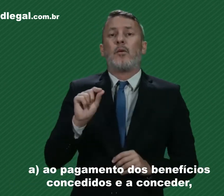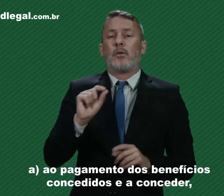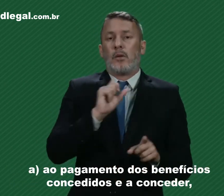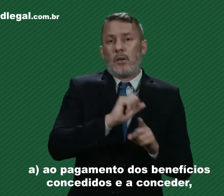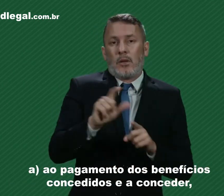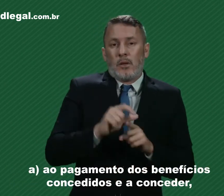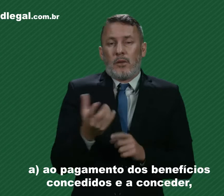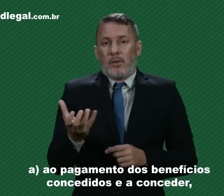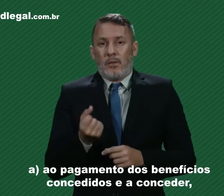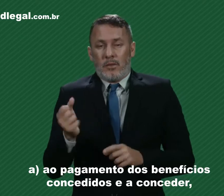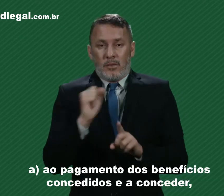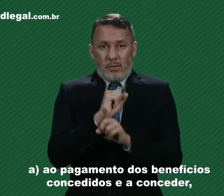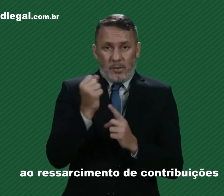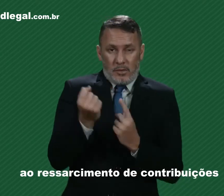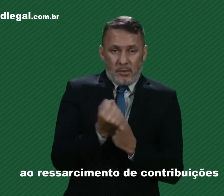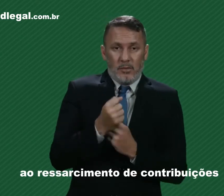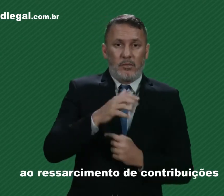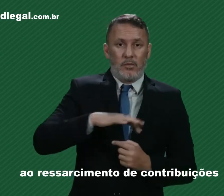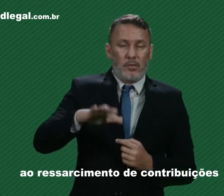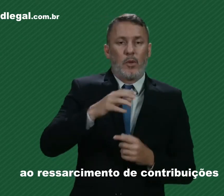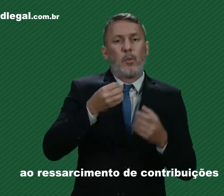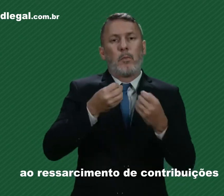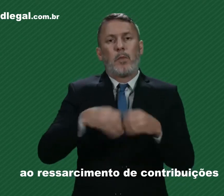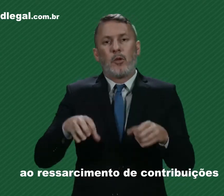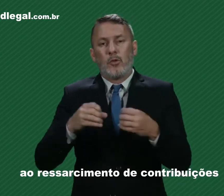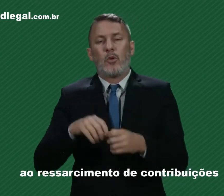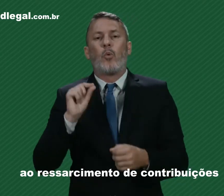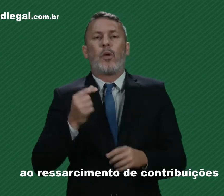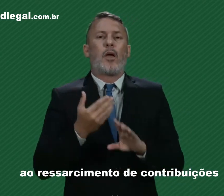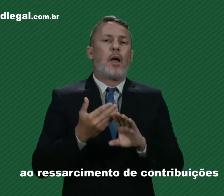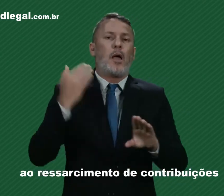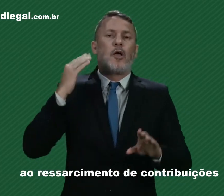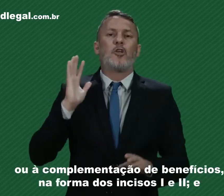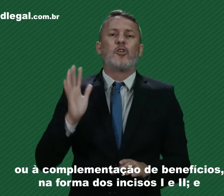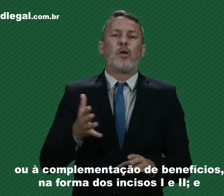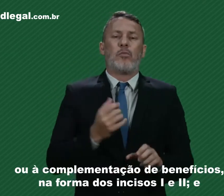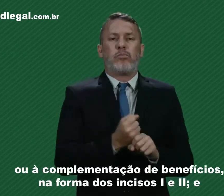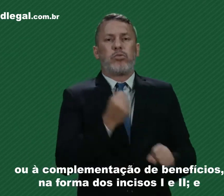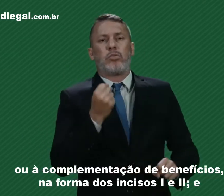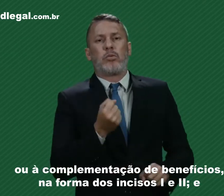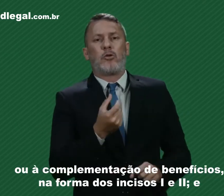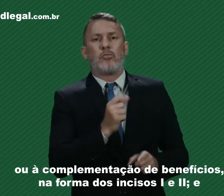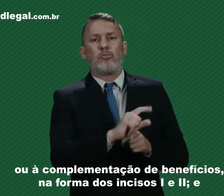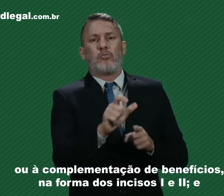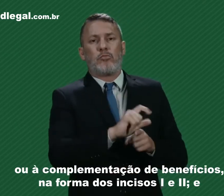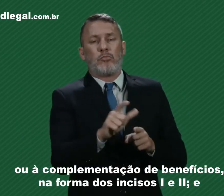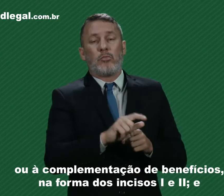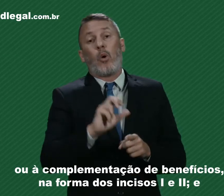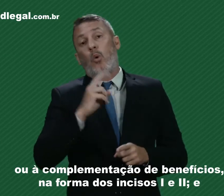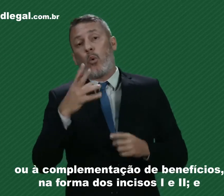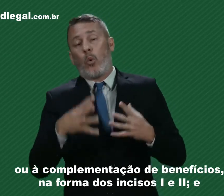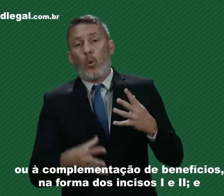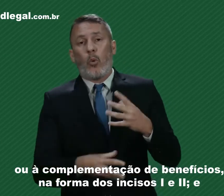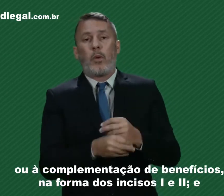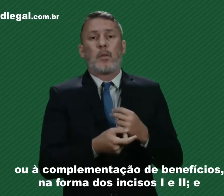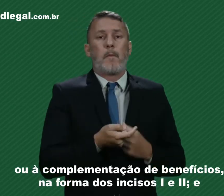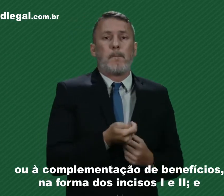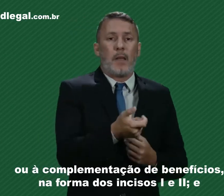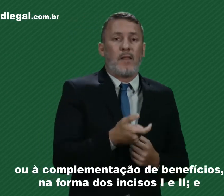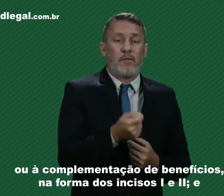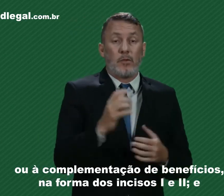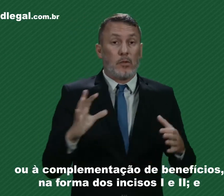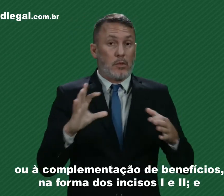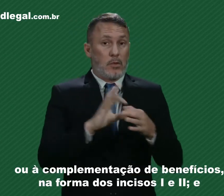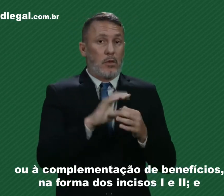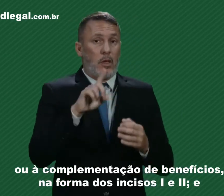benefícios concedidos e a conceder, ao ressarcimento de contribuições ou à complementação de benefícios na forma